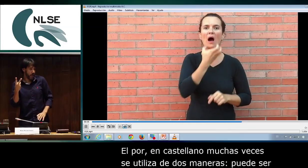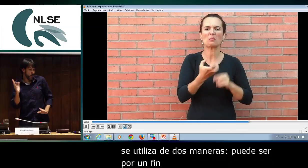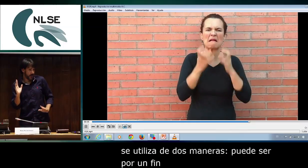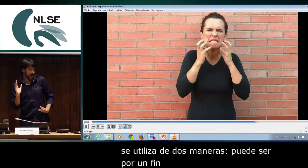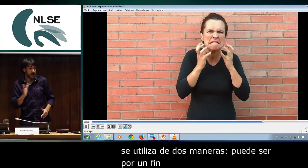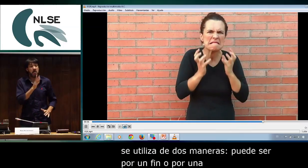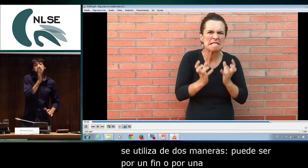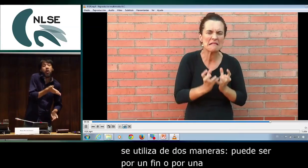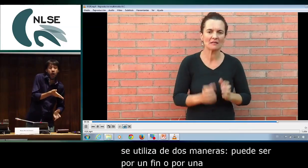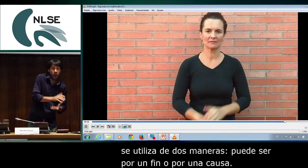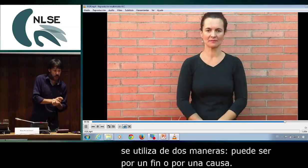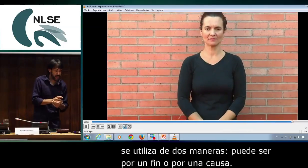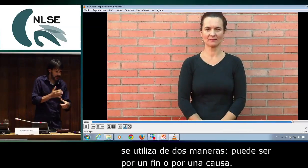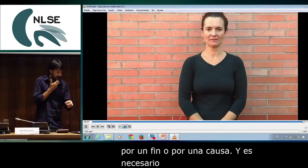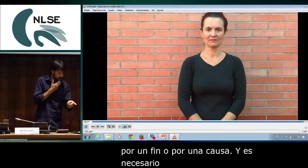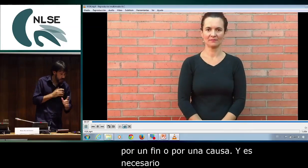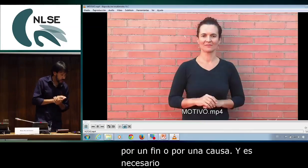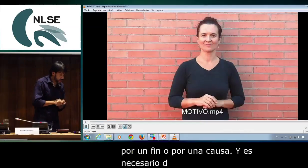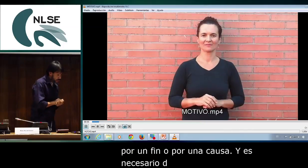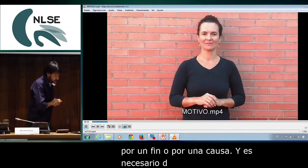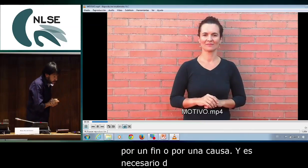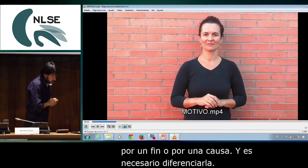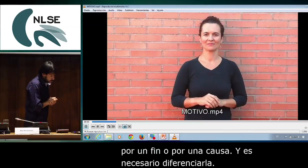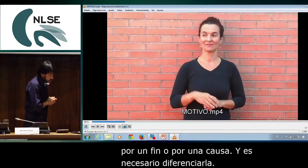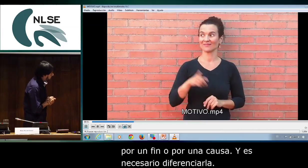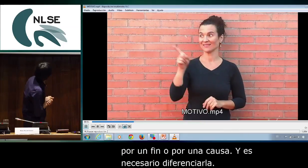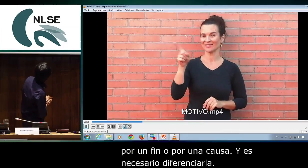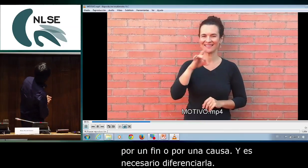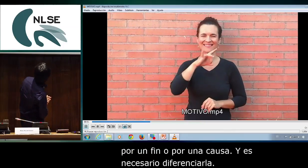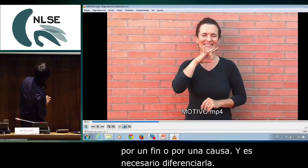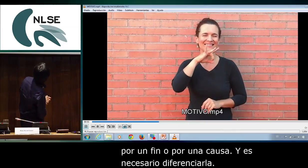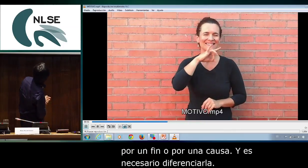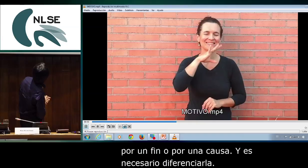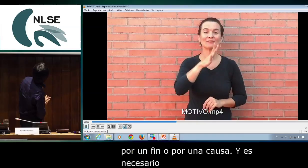en la lengua de signos se produce este signo o este otro.